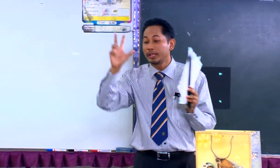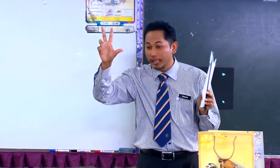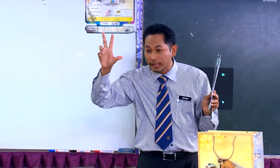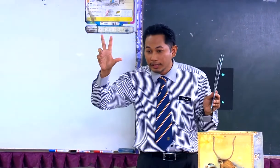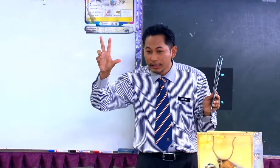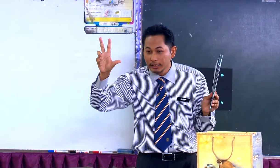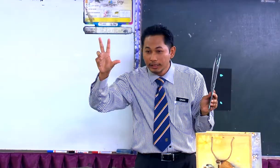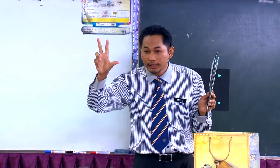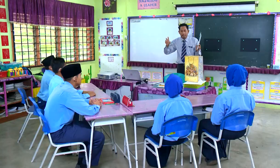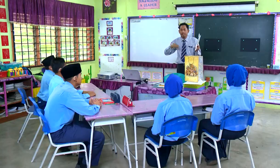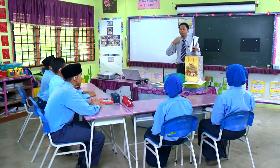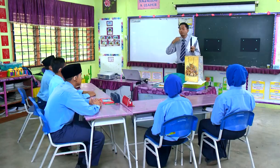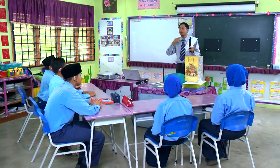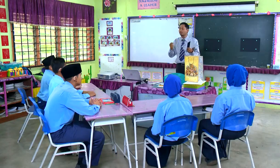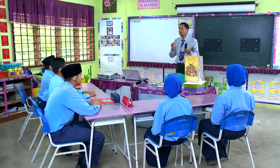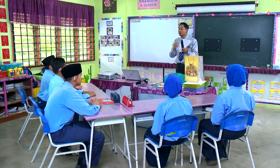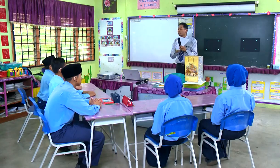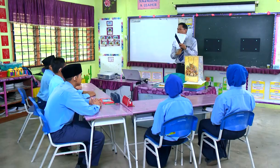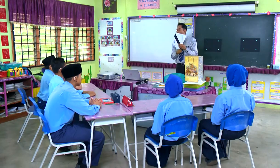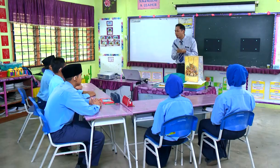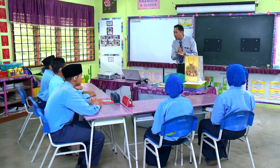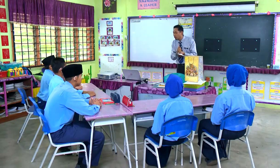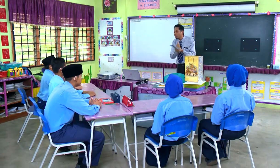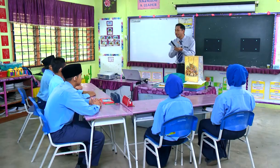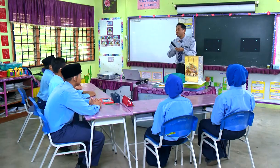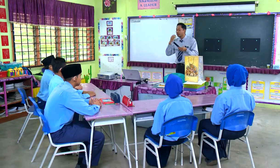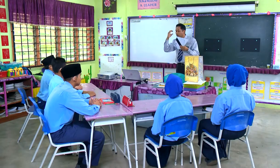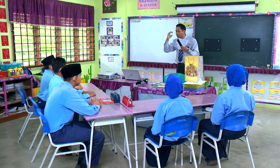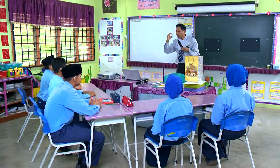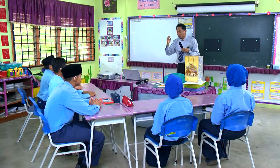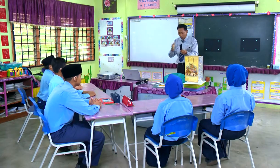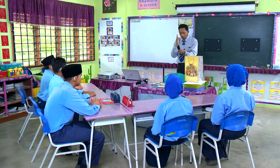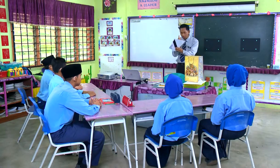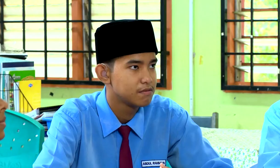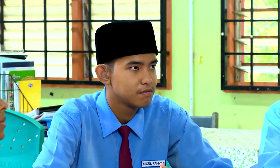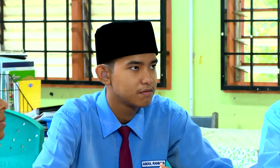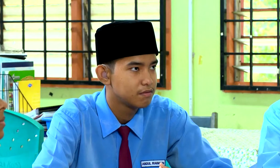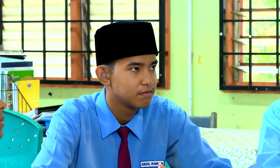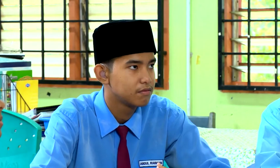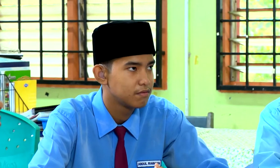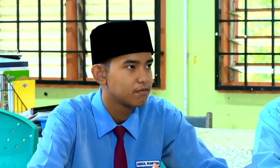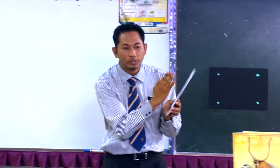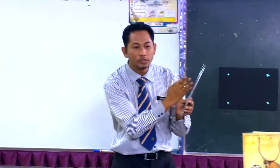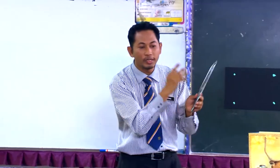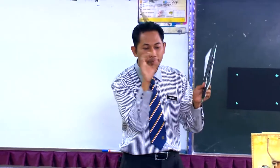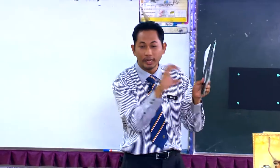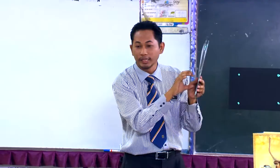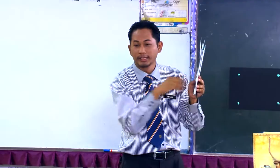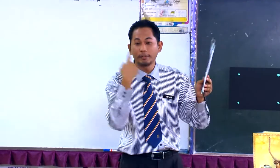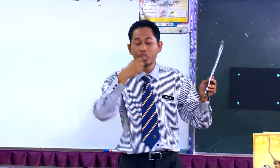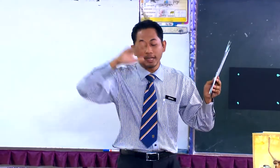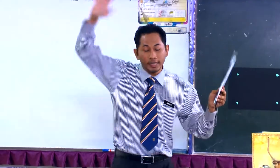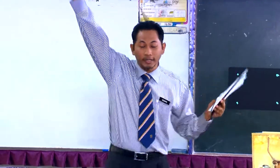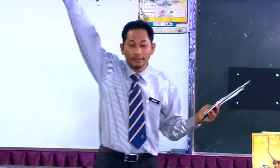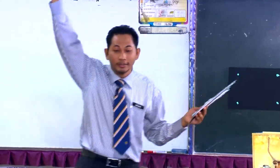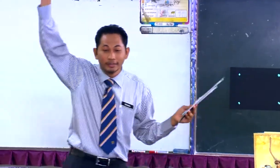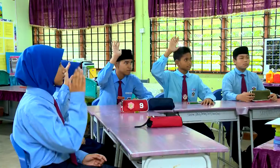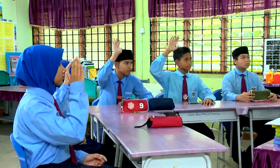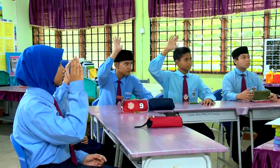tiga. Siapa boleh tolong cikgu susun? Susun gambar ni. Siapa angkat tangan?